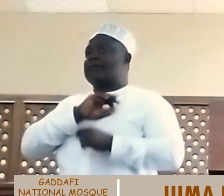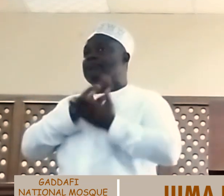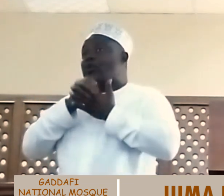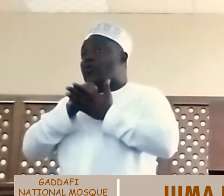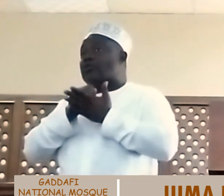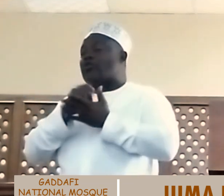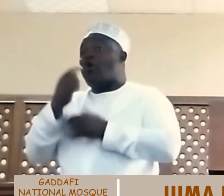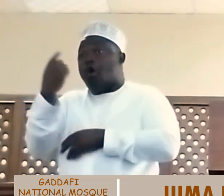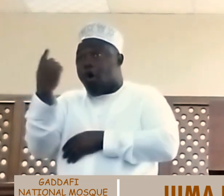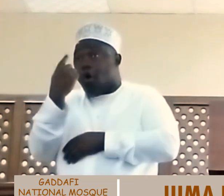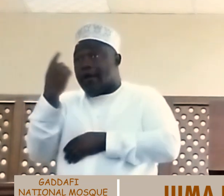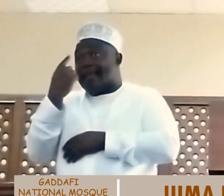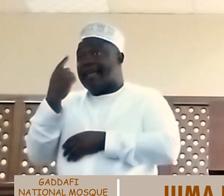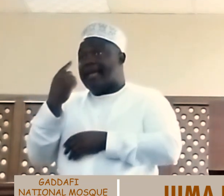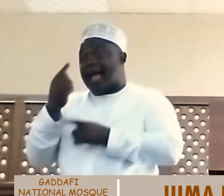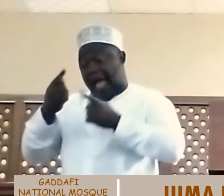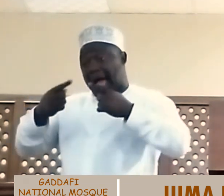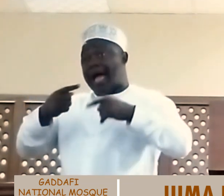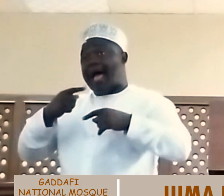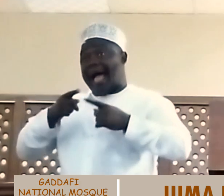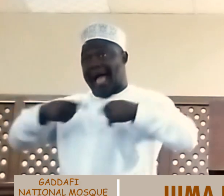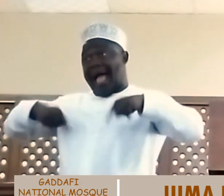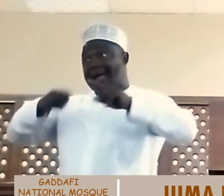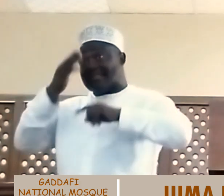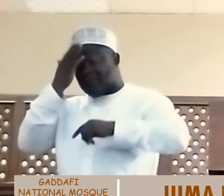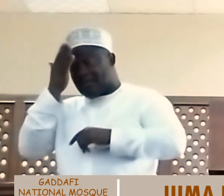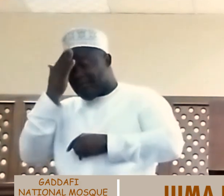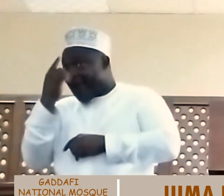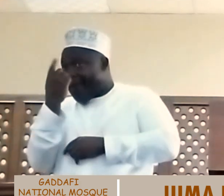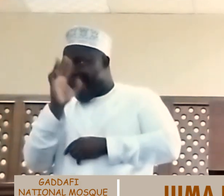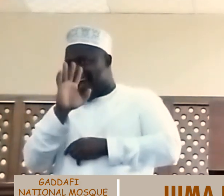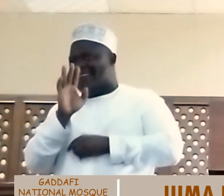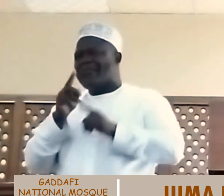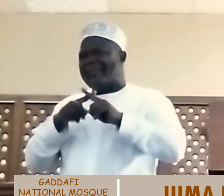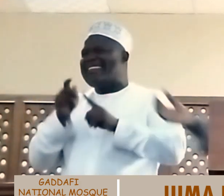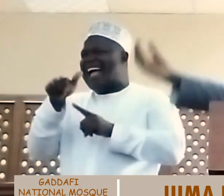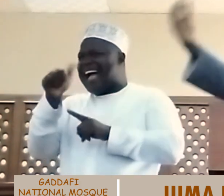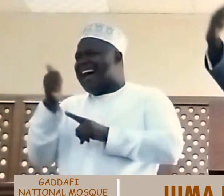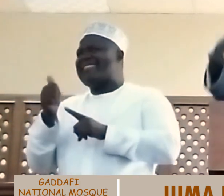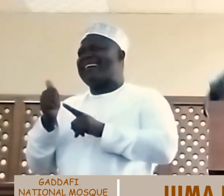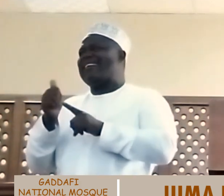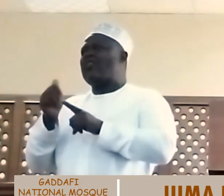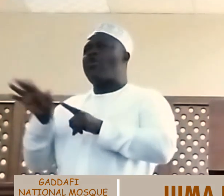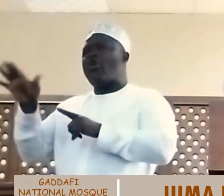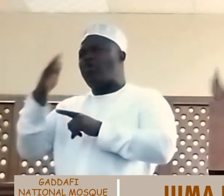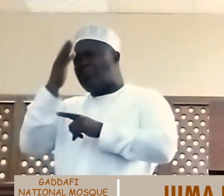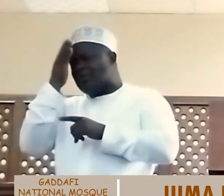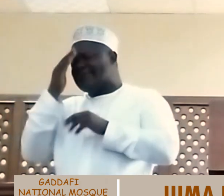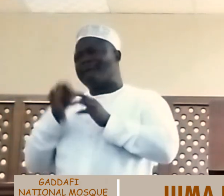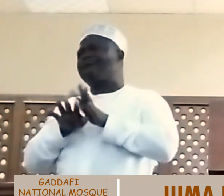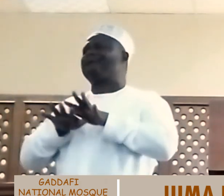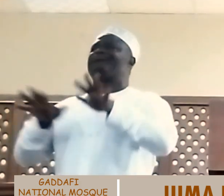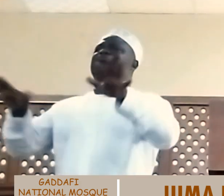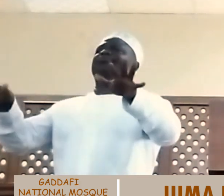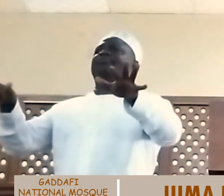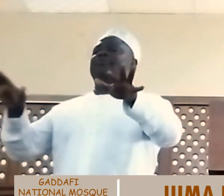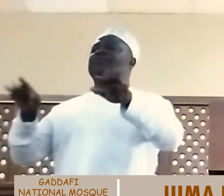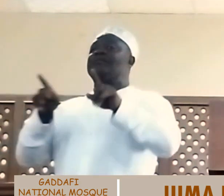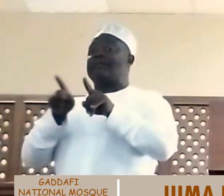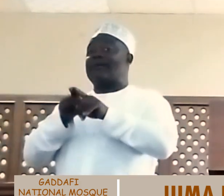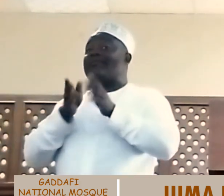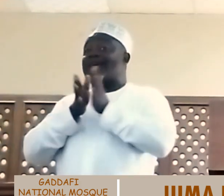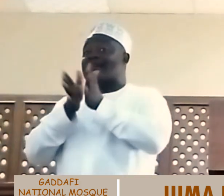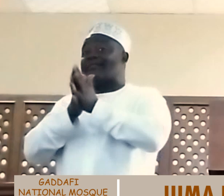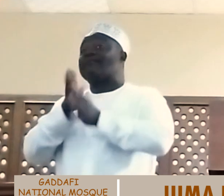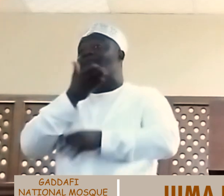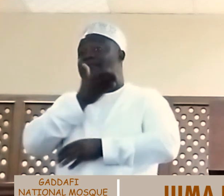irimu yeeno yokka eno eyaffe eyakala Allahu taala kala rasulullah sala alaihi wasallam yonna egendayo kubanga obusiraamu bubuna buli kintu kati wano